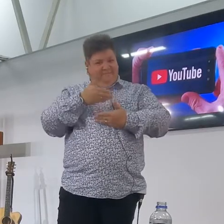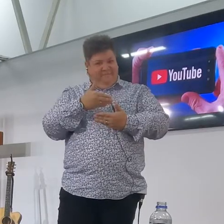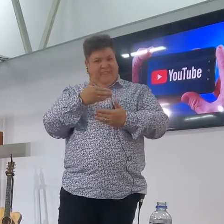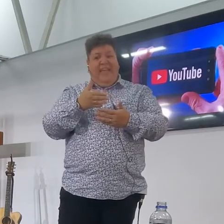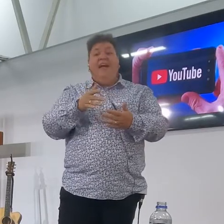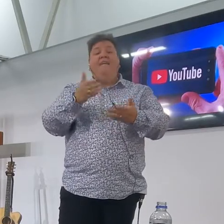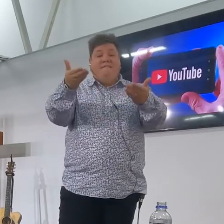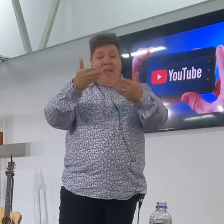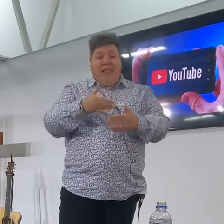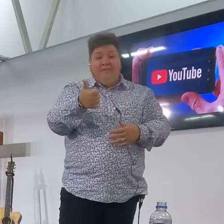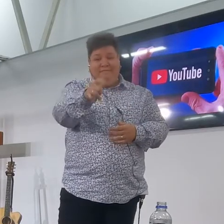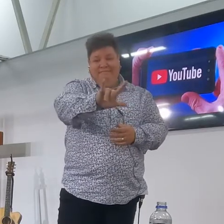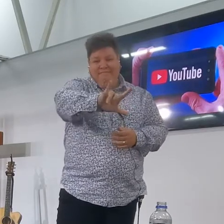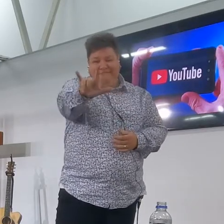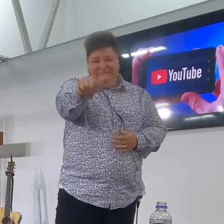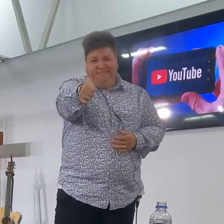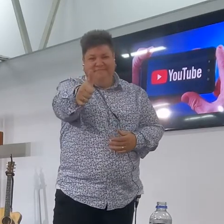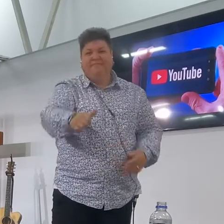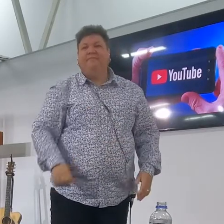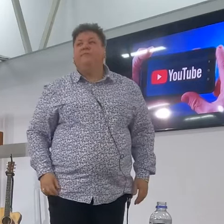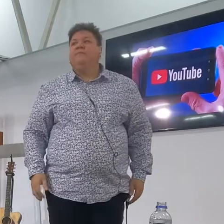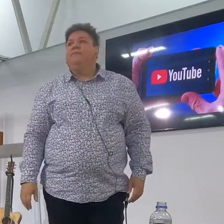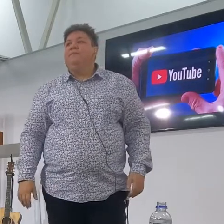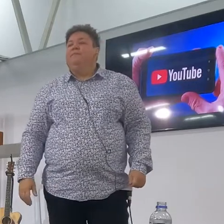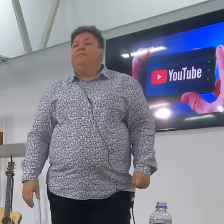ook baie welkom vir ons vandag.